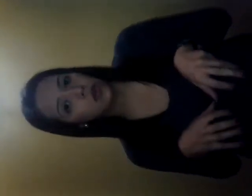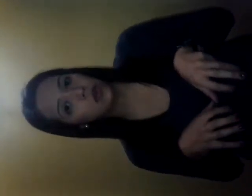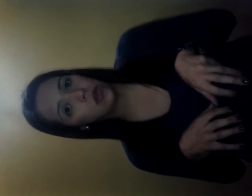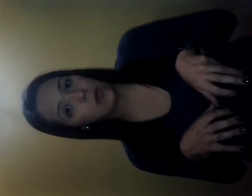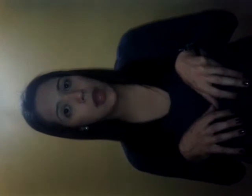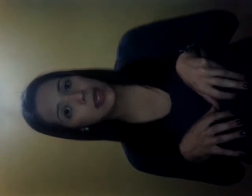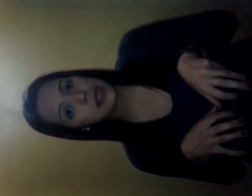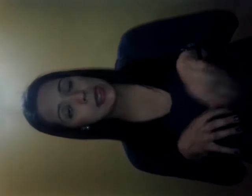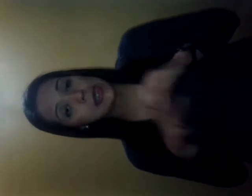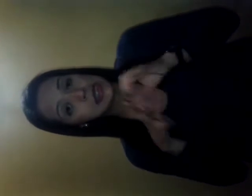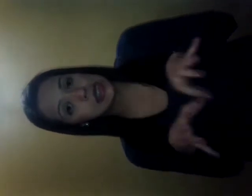enseñanza.